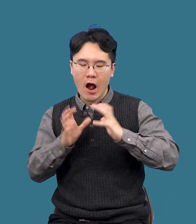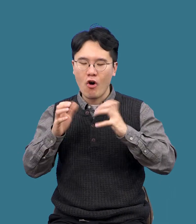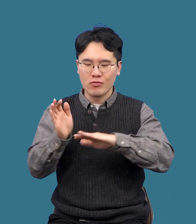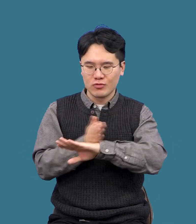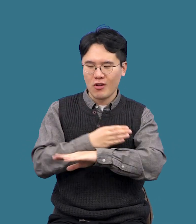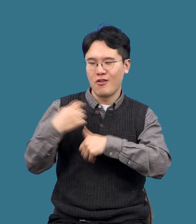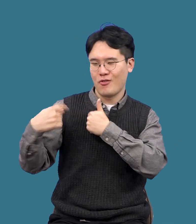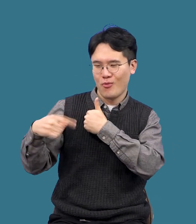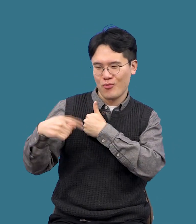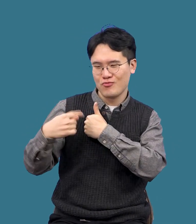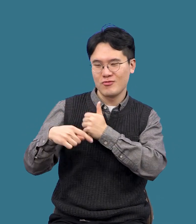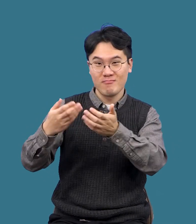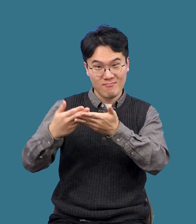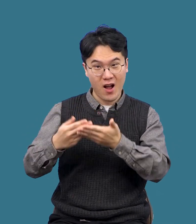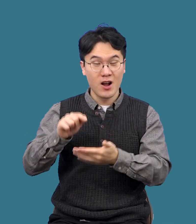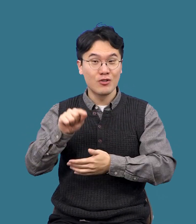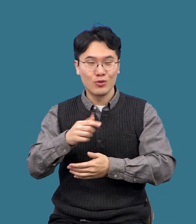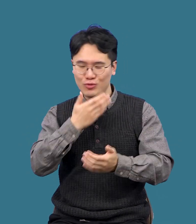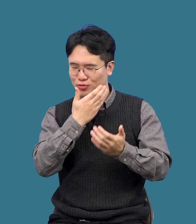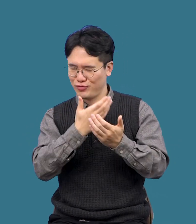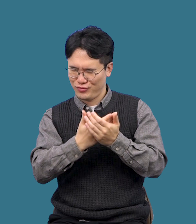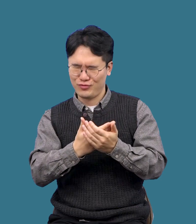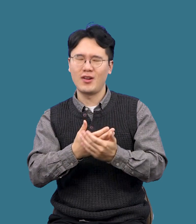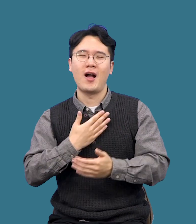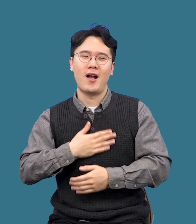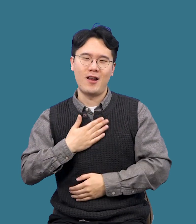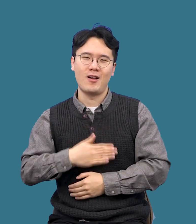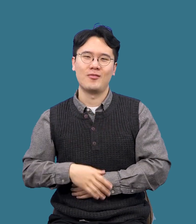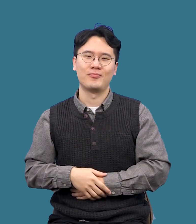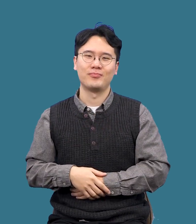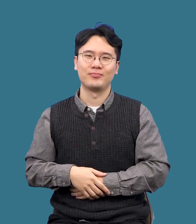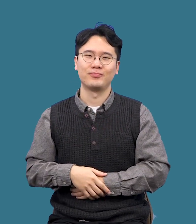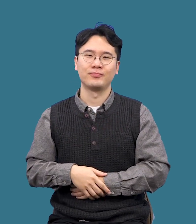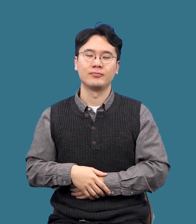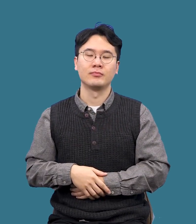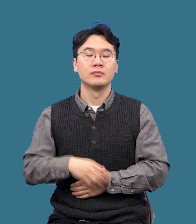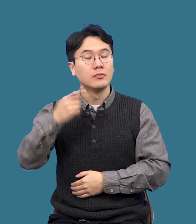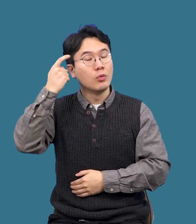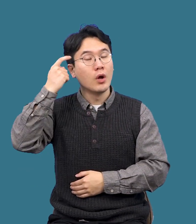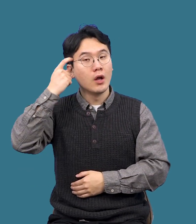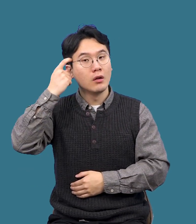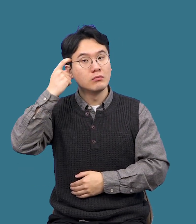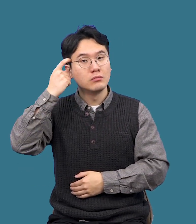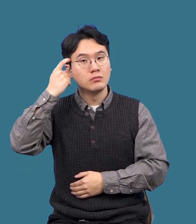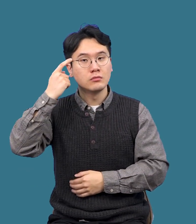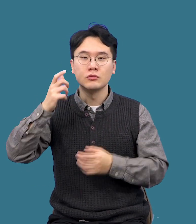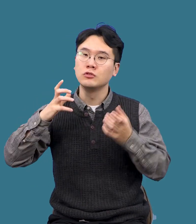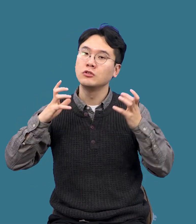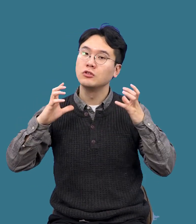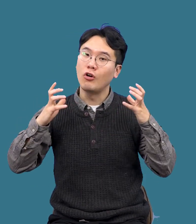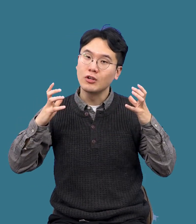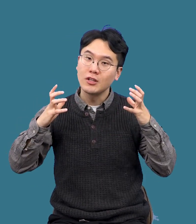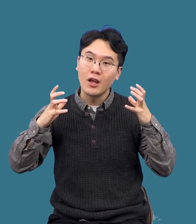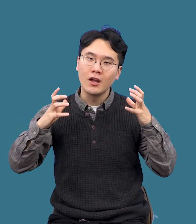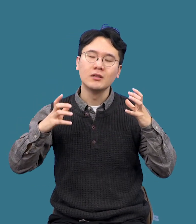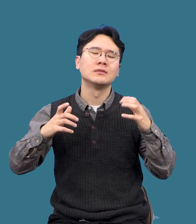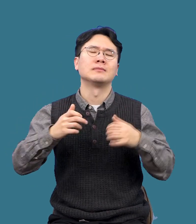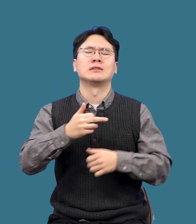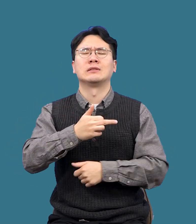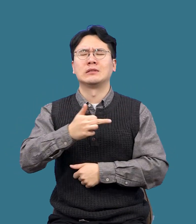강조하는 시대 안에 살고 있죠. 왜 그래요? 어렸을 때 결정적 영향을 받는다는